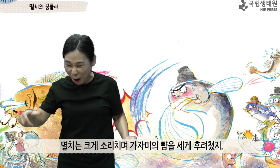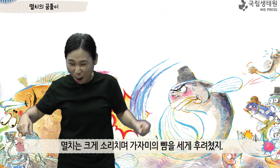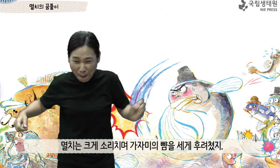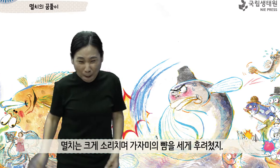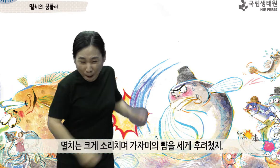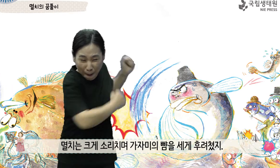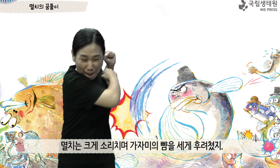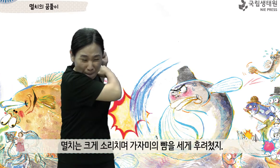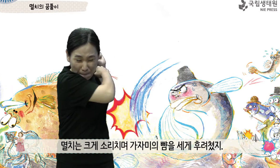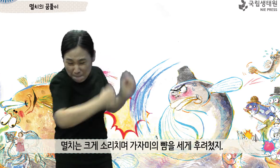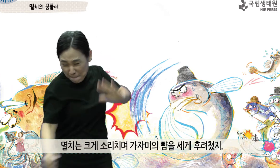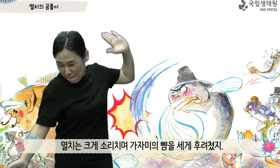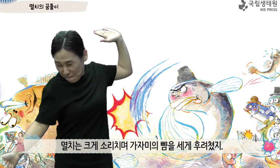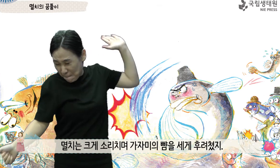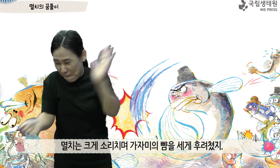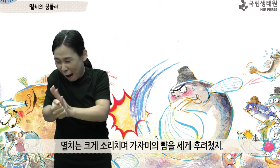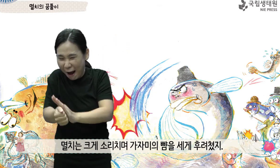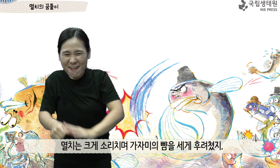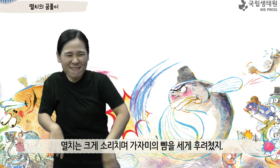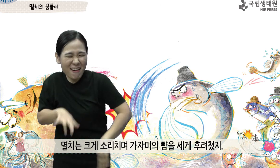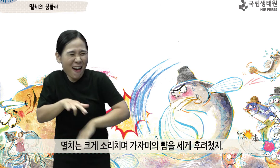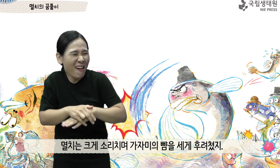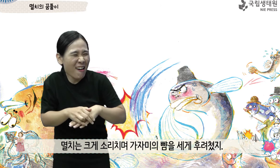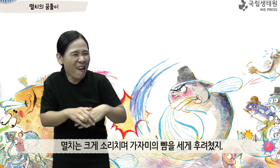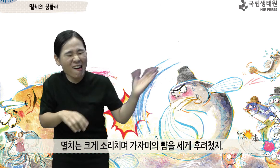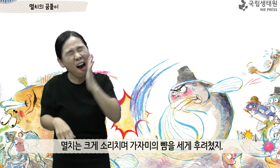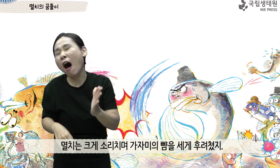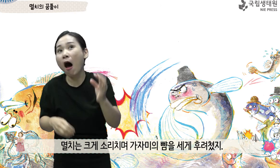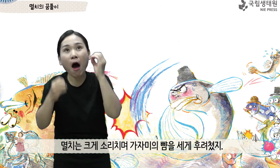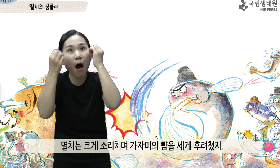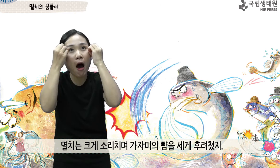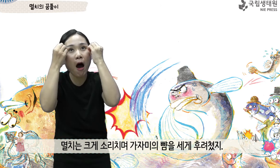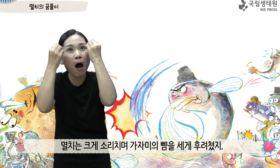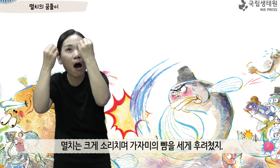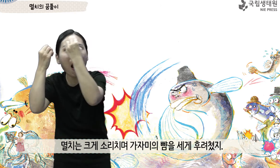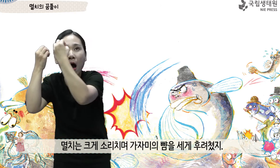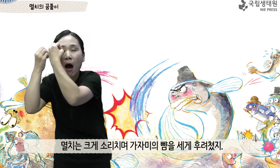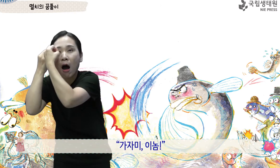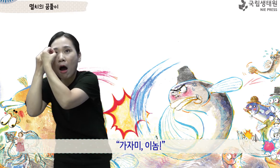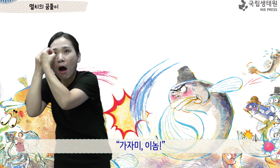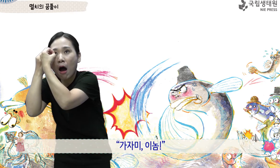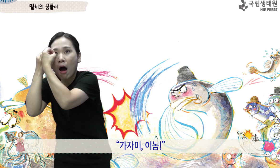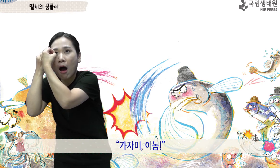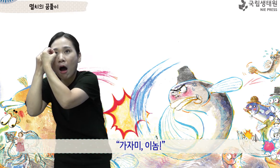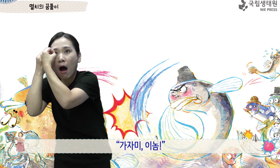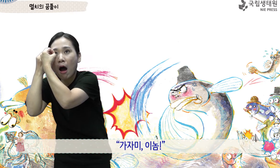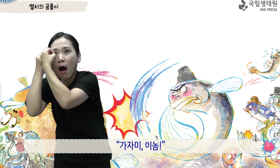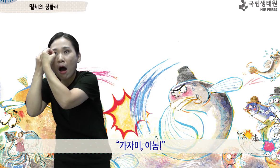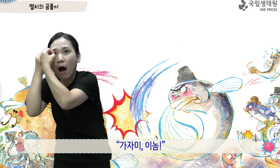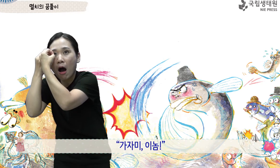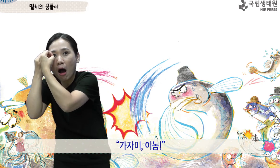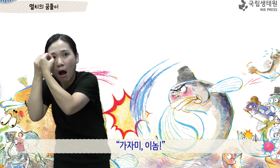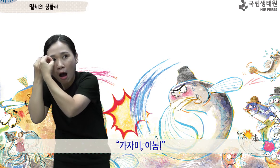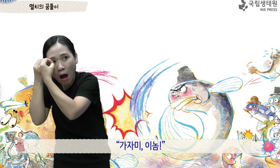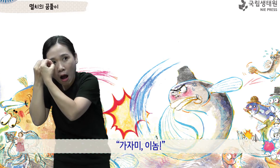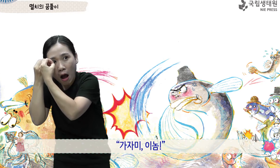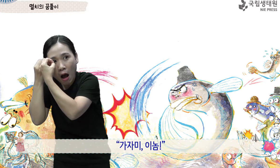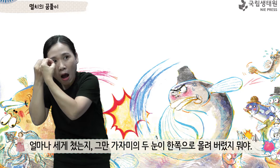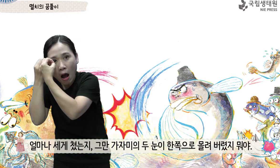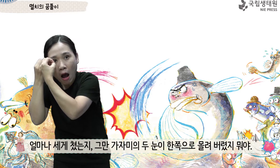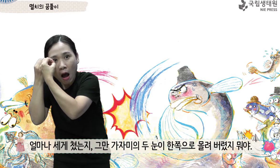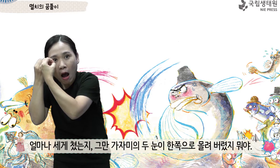크게 소리치며 가자미의 뺨을 세게 후려쳤지. 가자미 이놈!